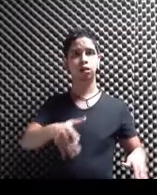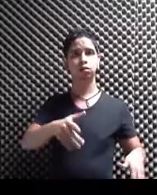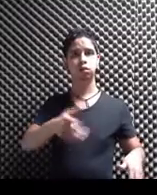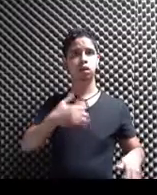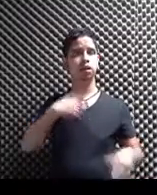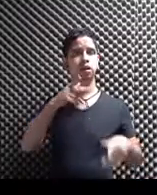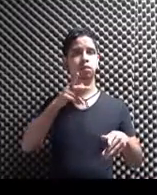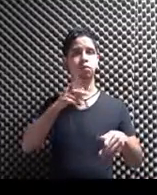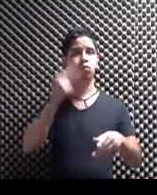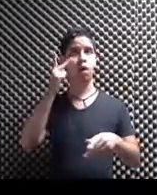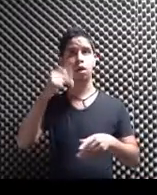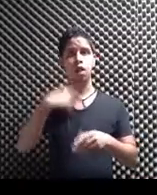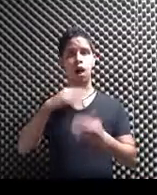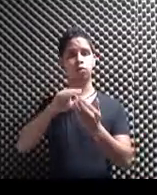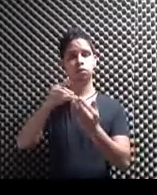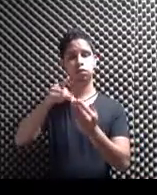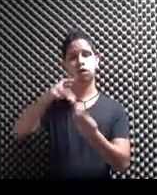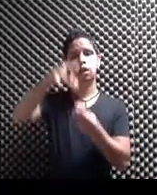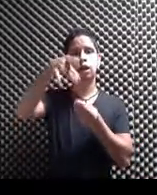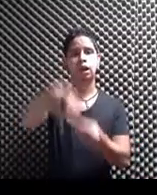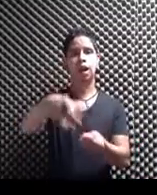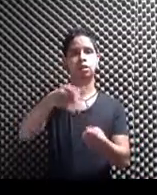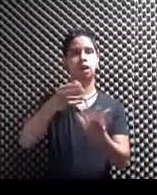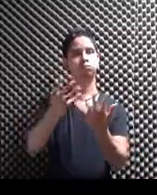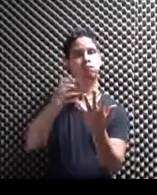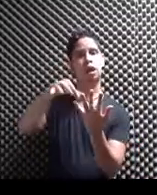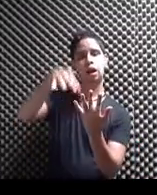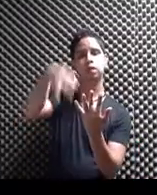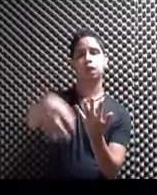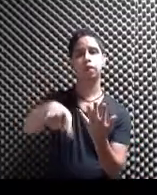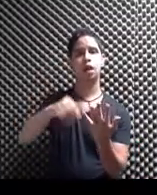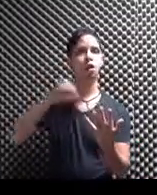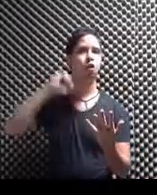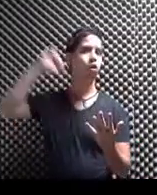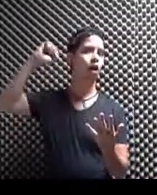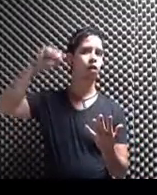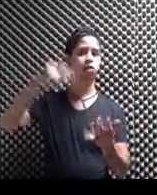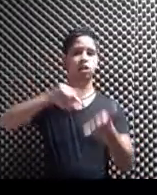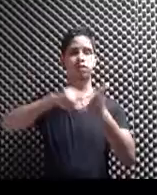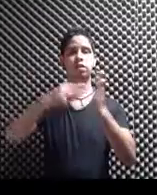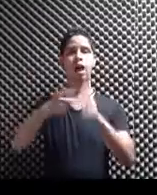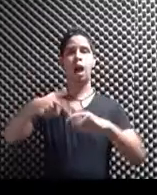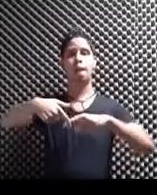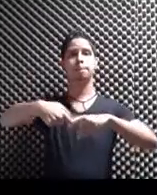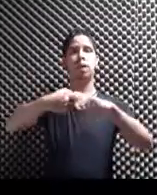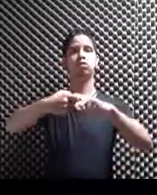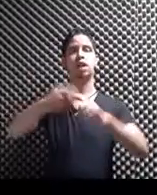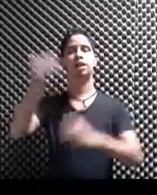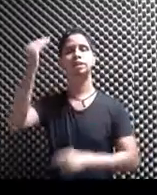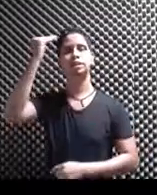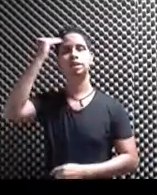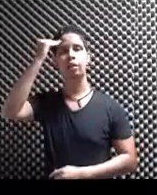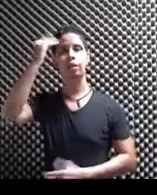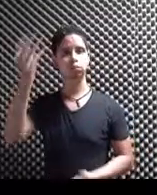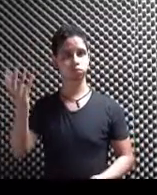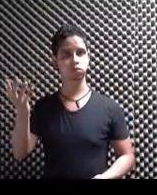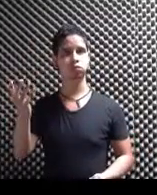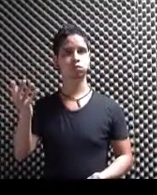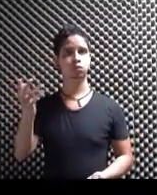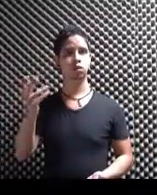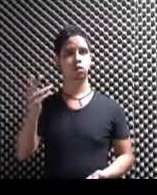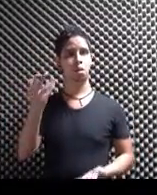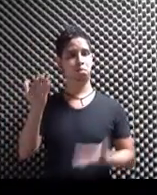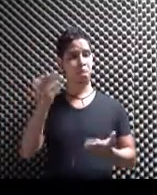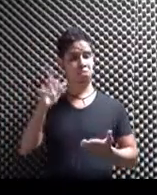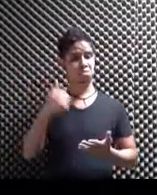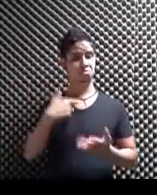sabia ¿Ve? O cuántas cosas yo quiero que sucedan hoy a lo mejor suceden hoy y se trastocan porque no era el tiempo correcto Exactamente